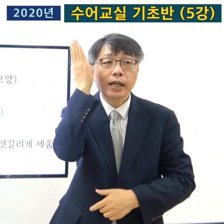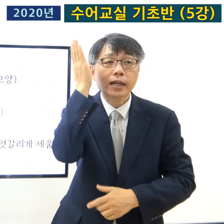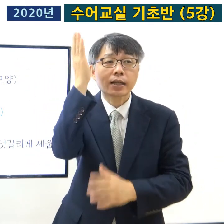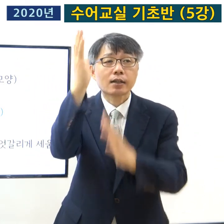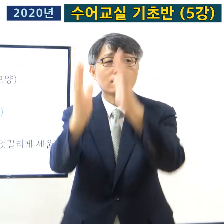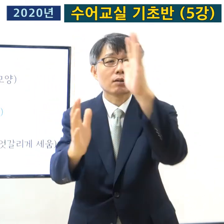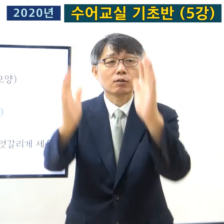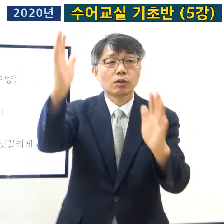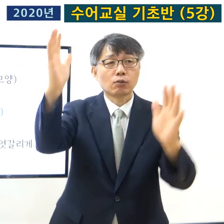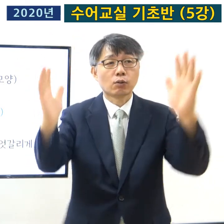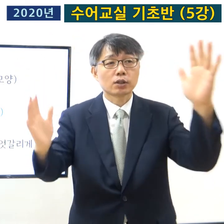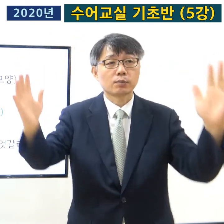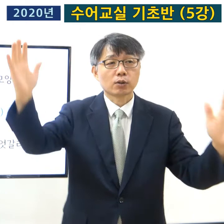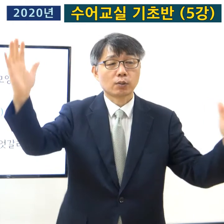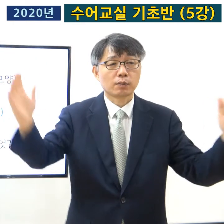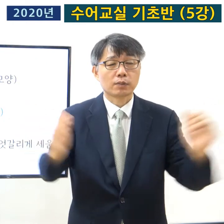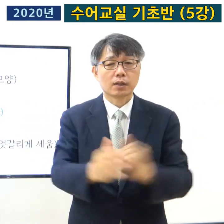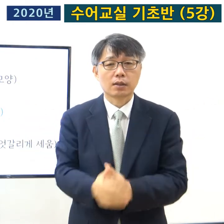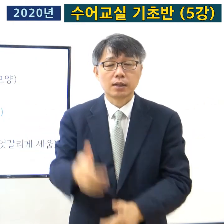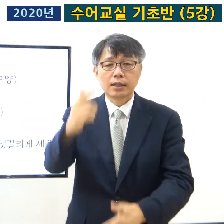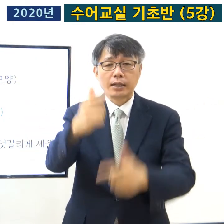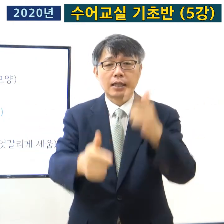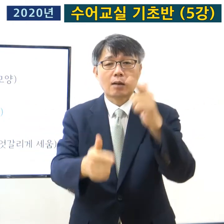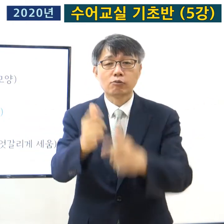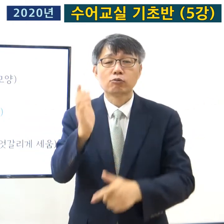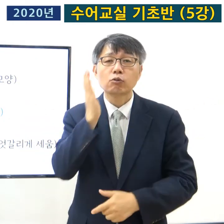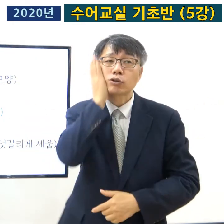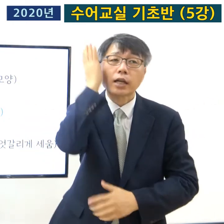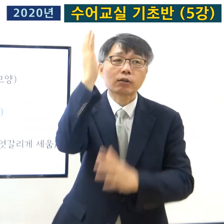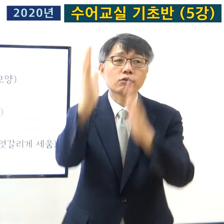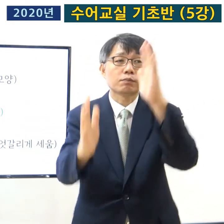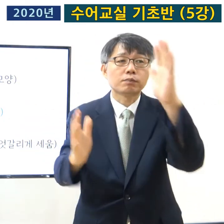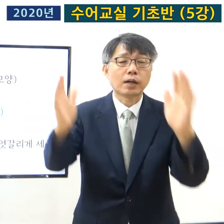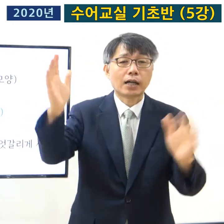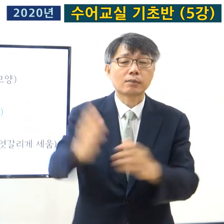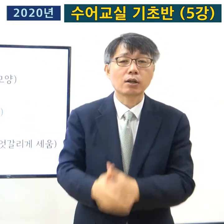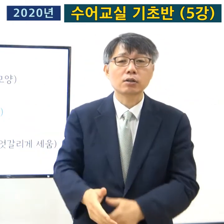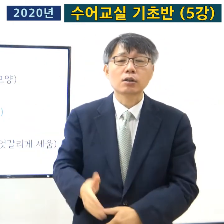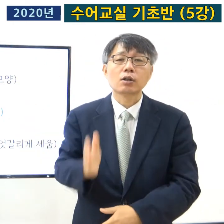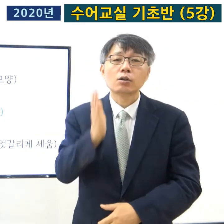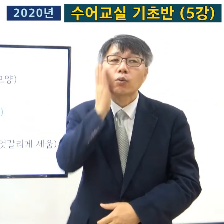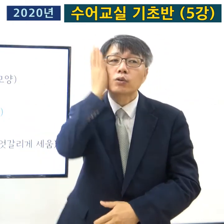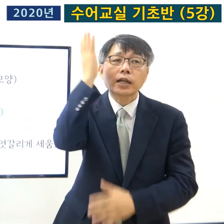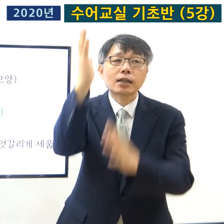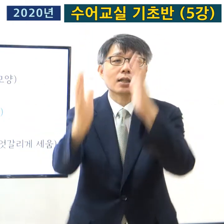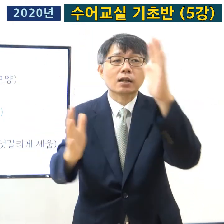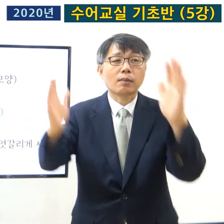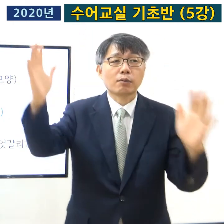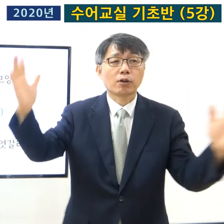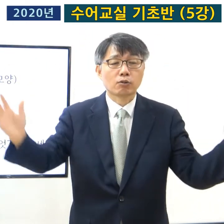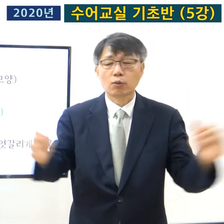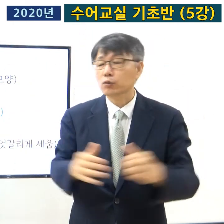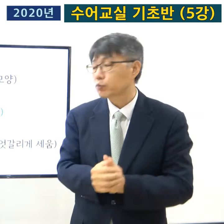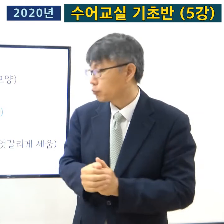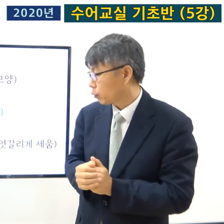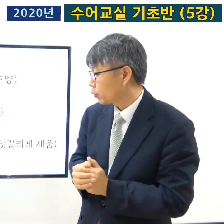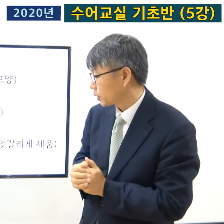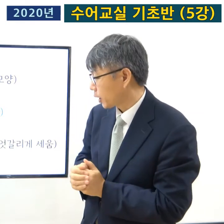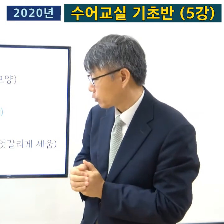녹색, 우거진 거죠. 나무, 녹색, 숲 아니면 녹색 이렇게만 표현해줘도 숲으로 이해할 수